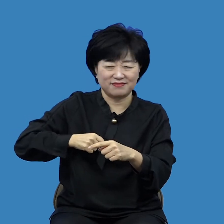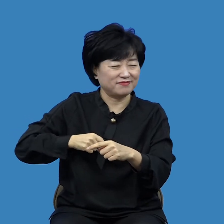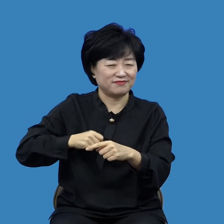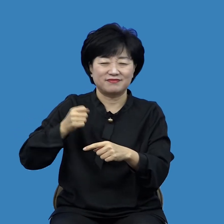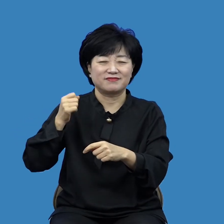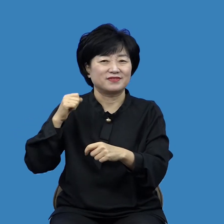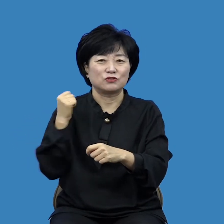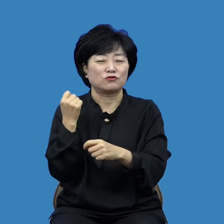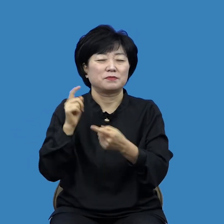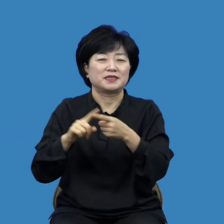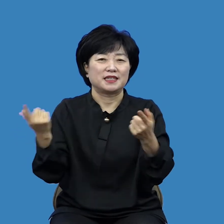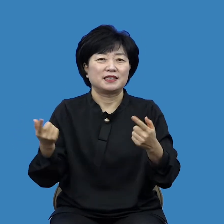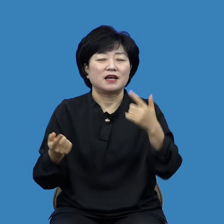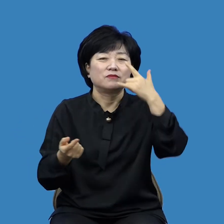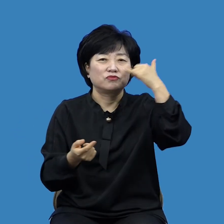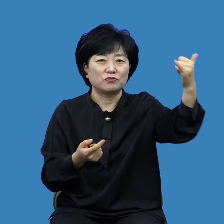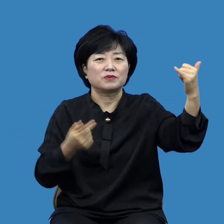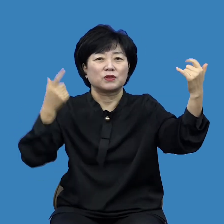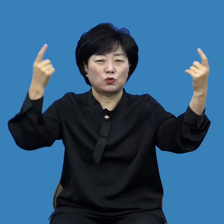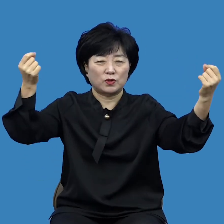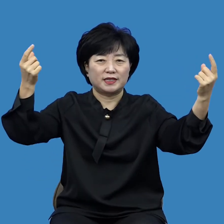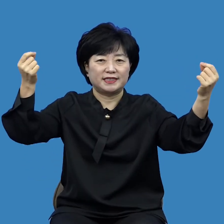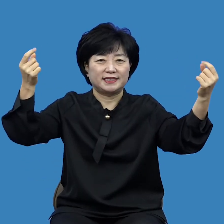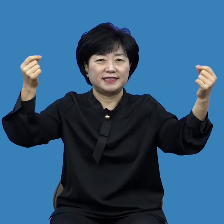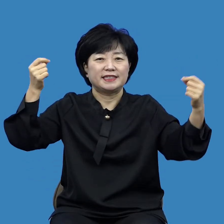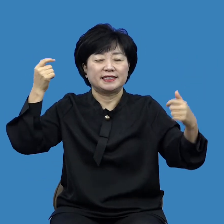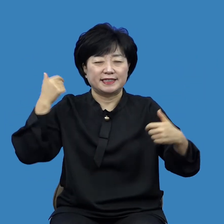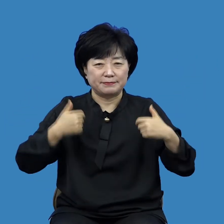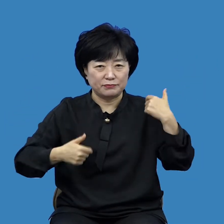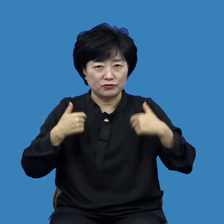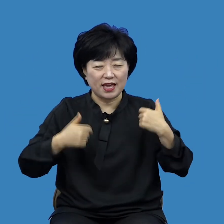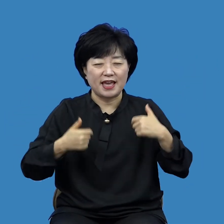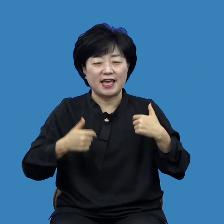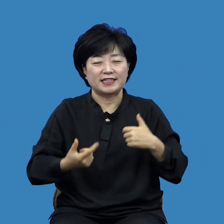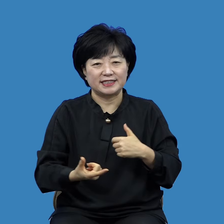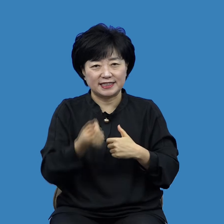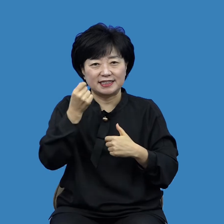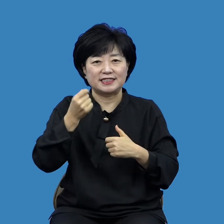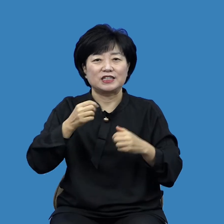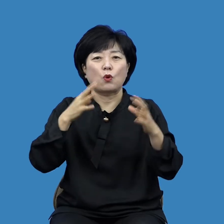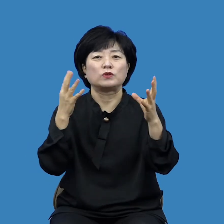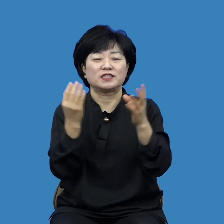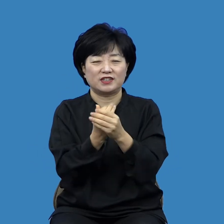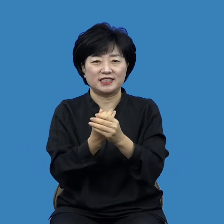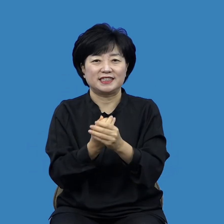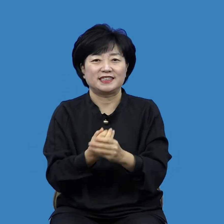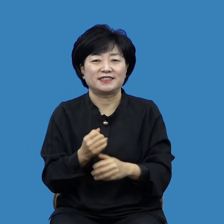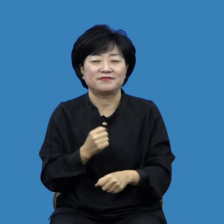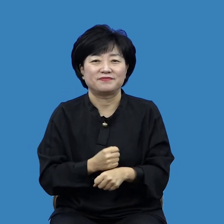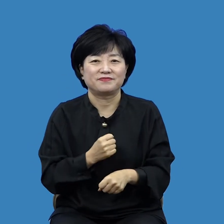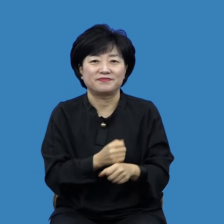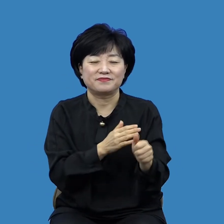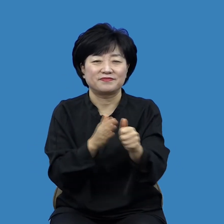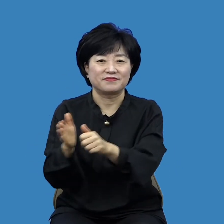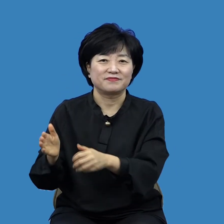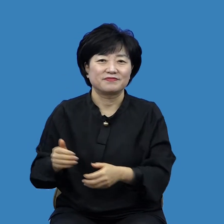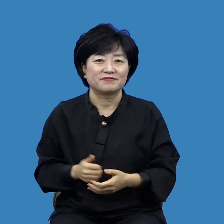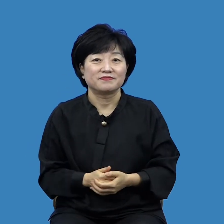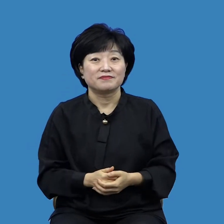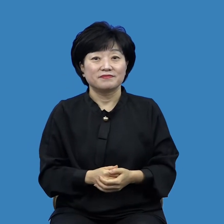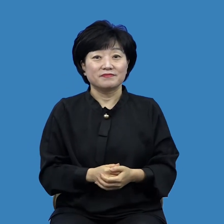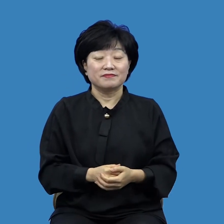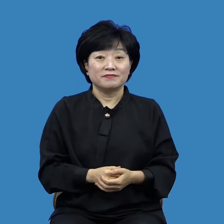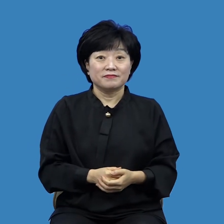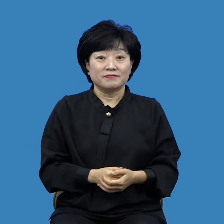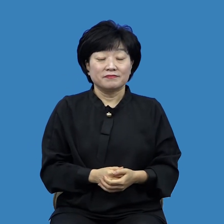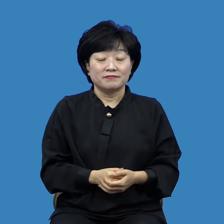부모님께 순종할 때도 똑같이 순종하는 거예요. 기쁘게, 즉시, 온전히. 이렇게 해야 됩니다. 아멘.